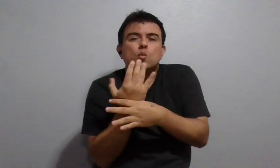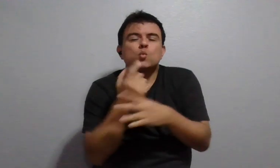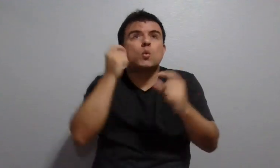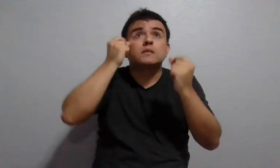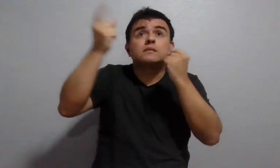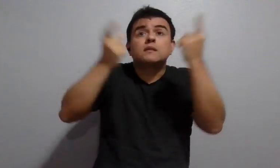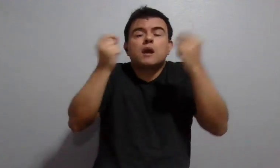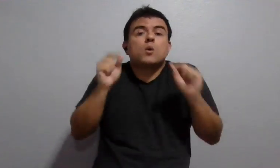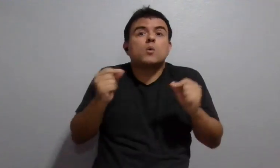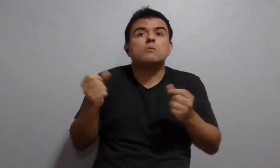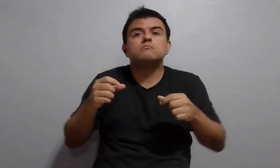site